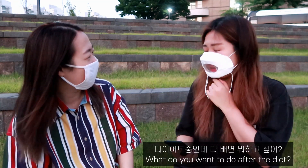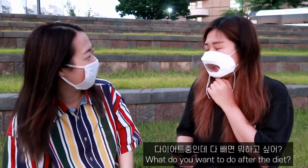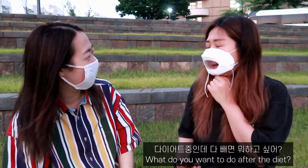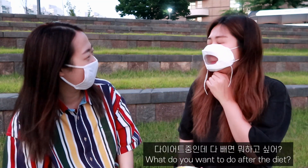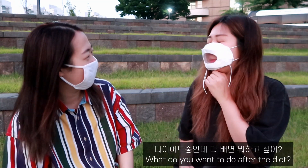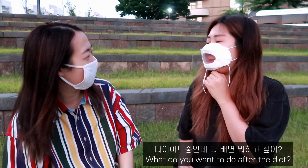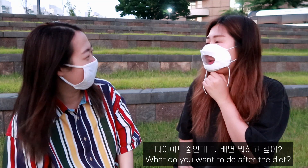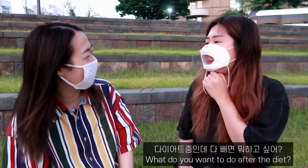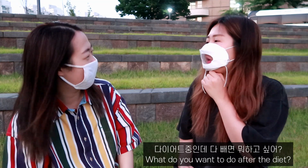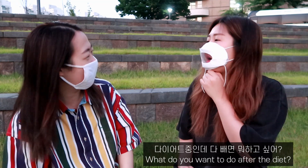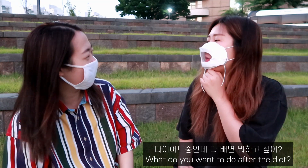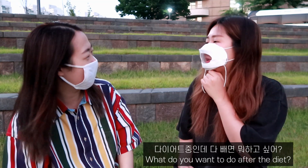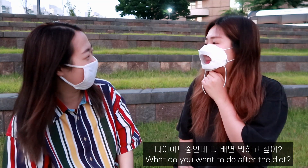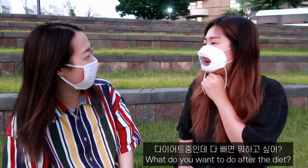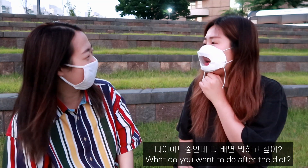다 빼면 뭐 하고 싶어?